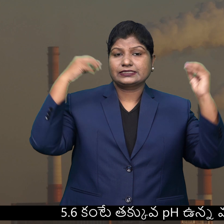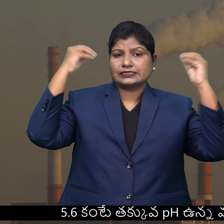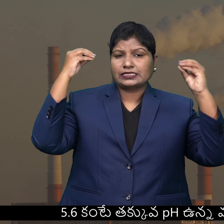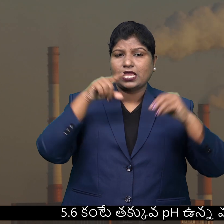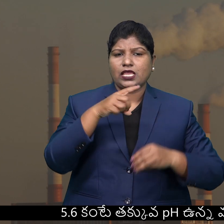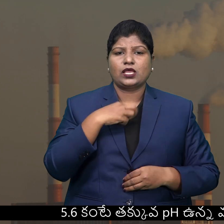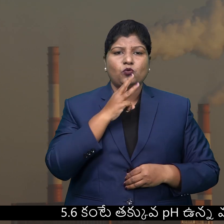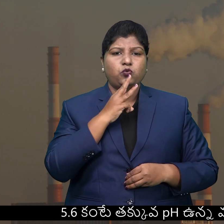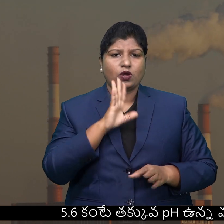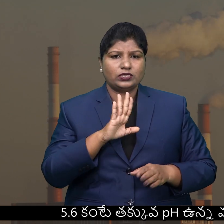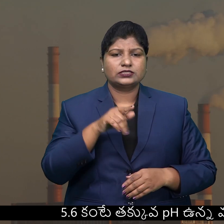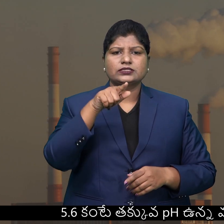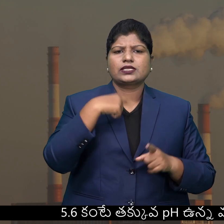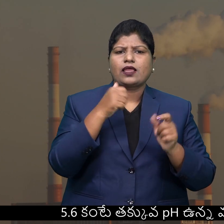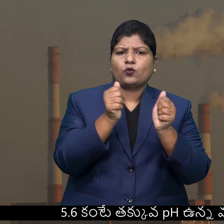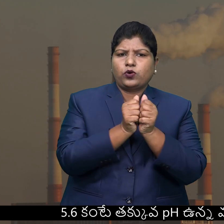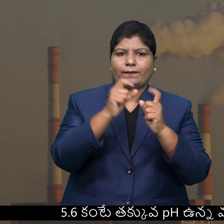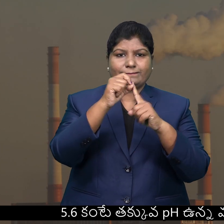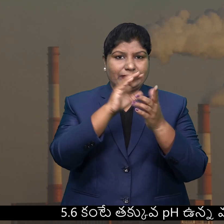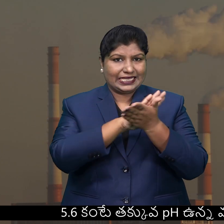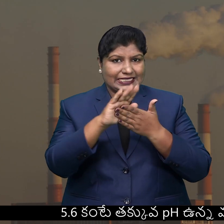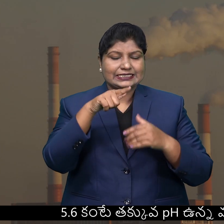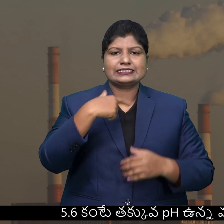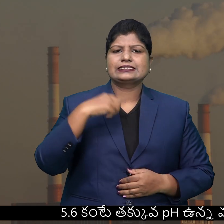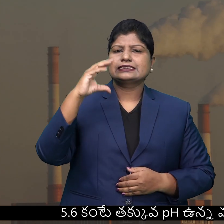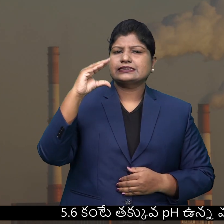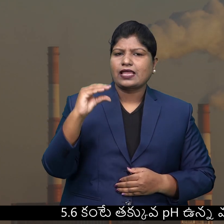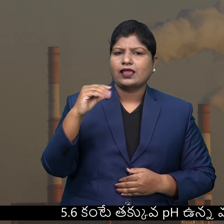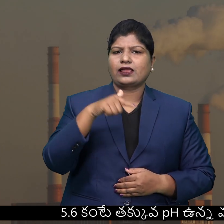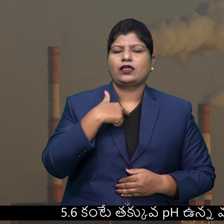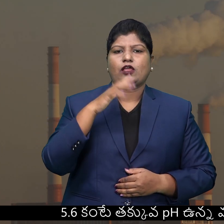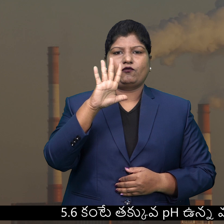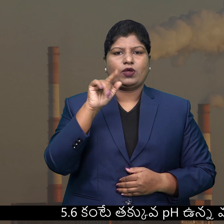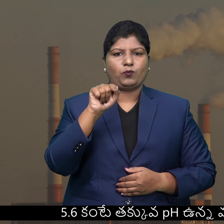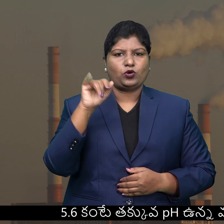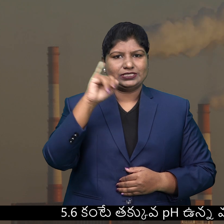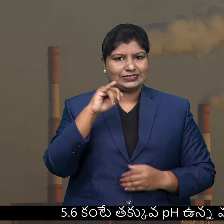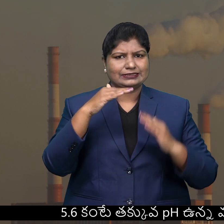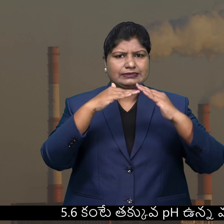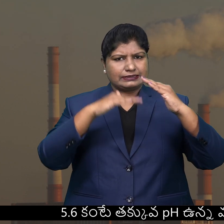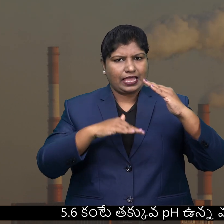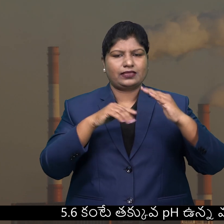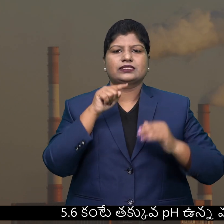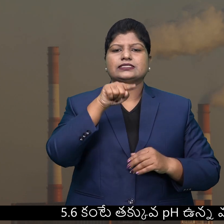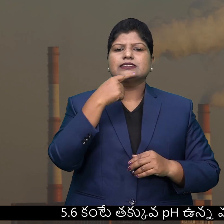5.6 కంటే తక్కువ pH ఉన్న వర్షపు నీరు ఆమ్లవర్షంగా వర్ణించబడింది.